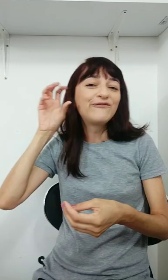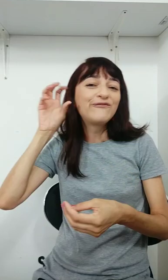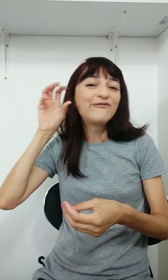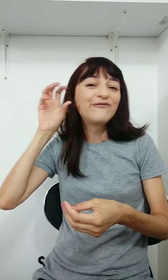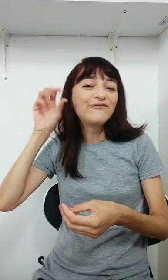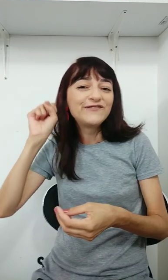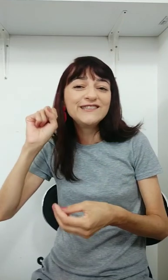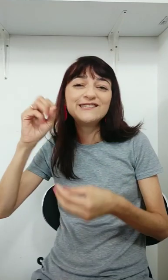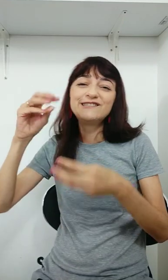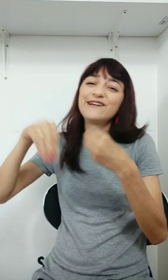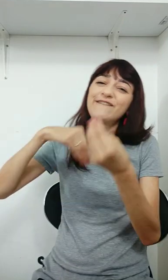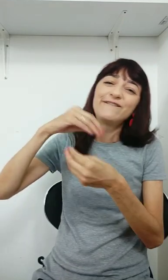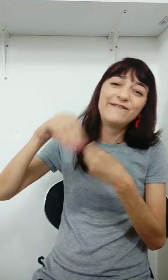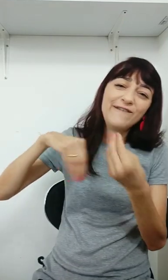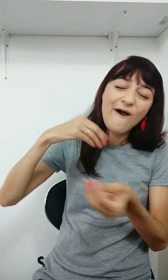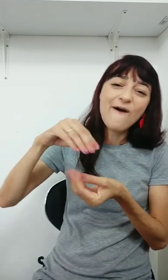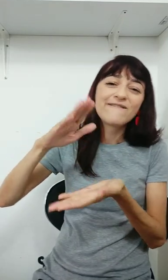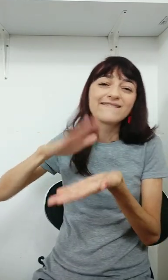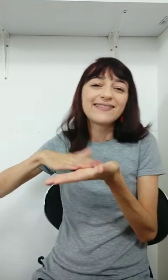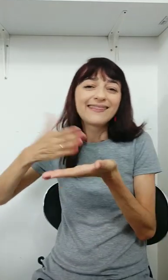Então, assim, os ouvintes...